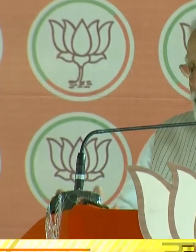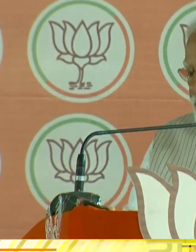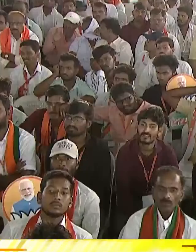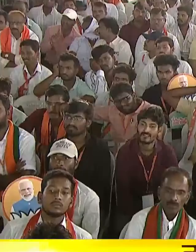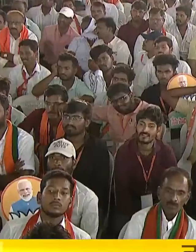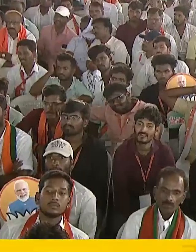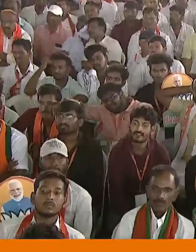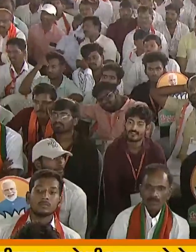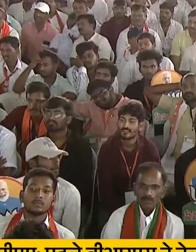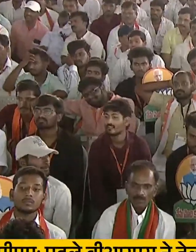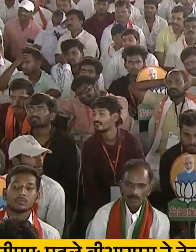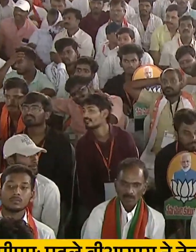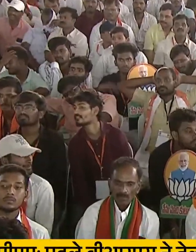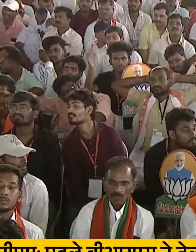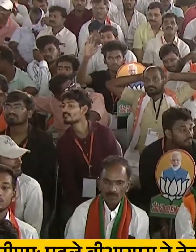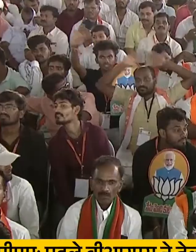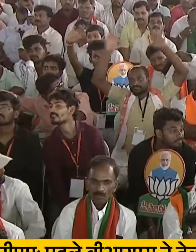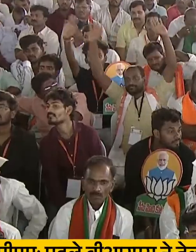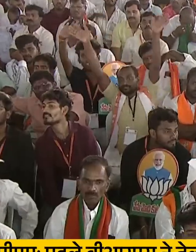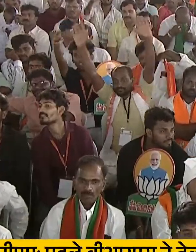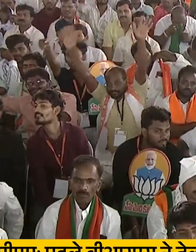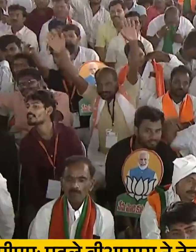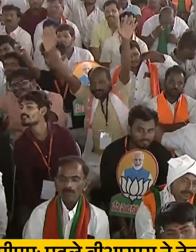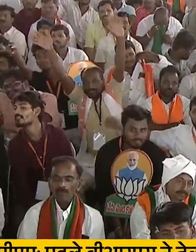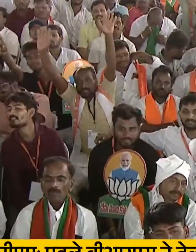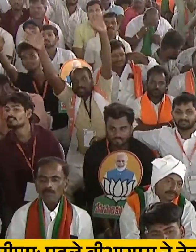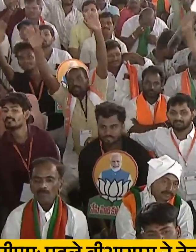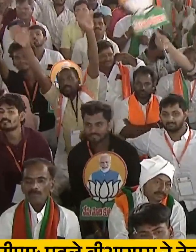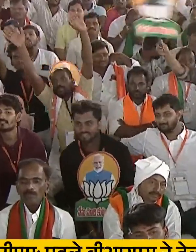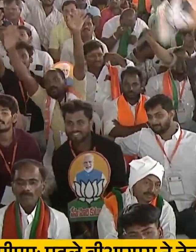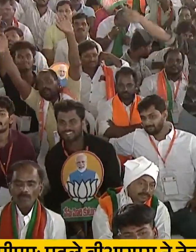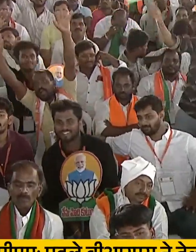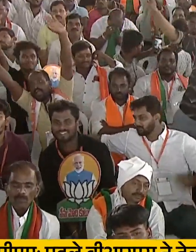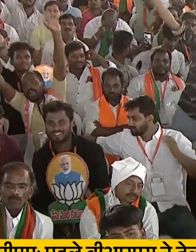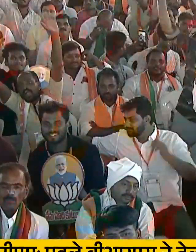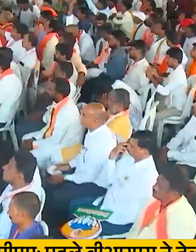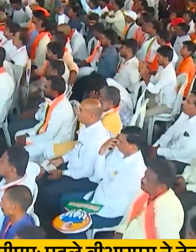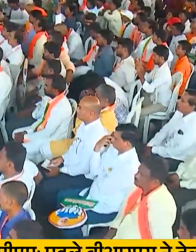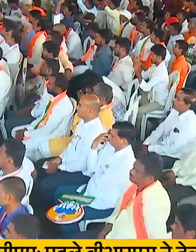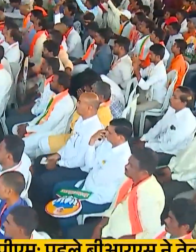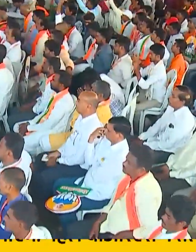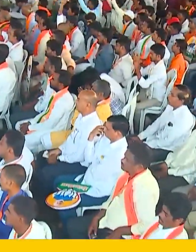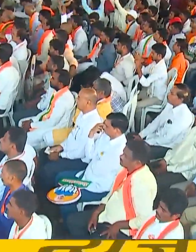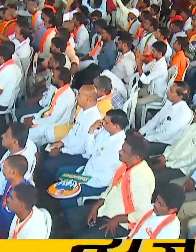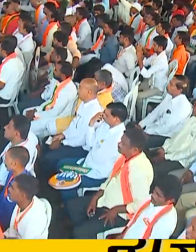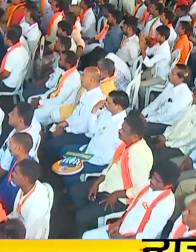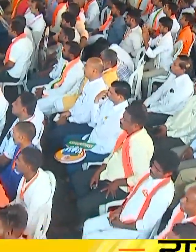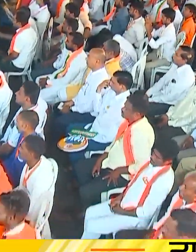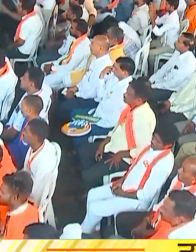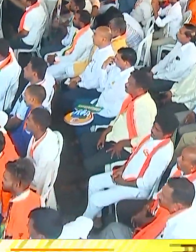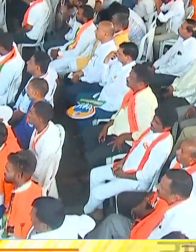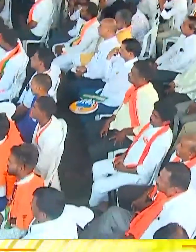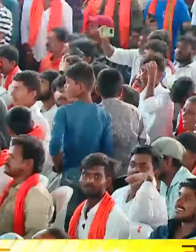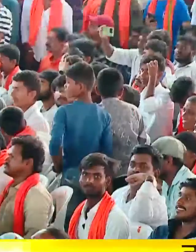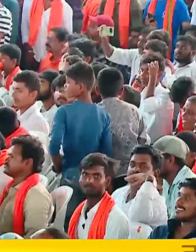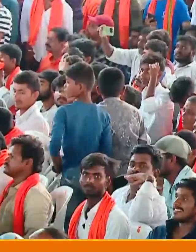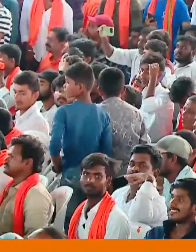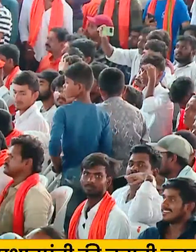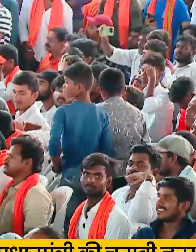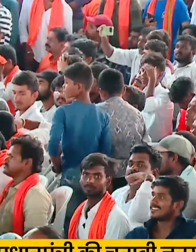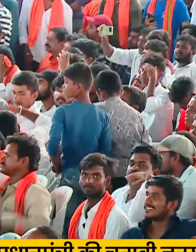మిత్రులారా, కాంగ్రెస్ బీఆర్ఎస్ వేరు కాదని తోడు దొంగలని చాలా స్పష్టంగా చెబుతా